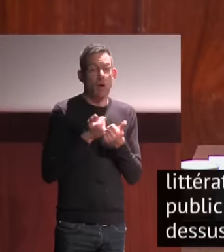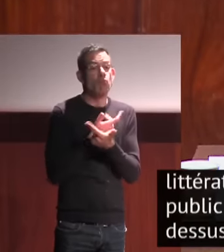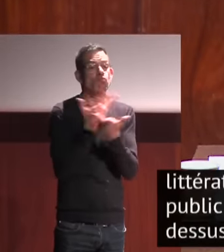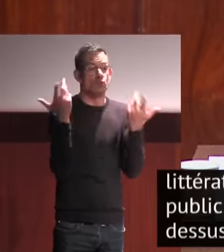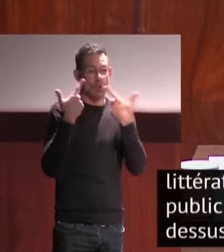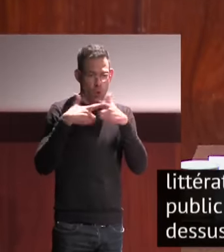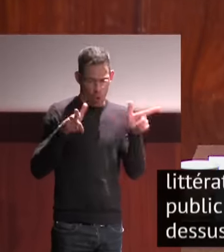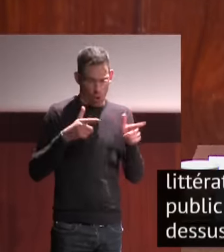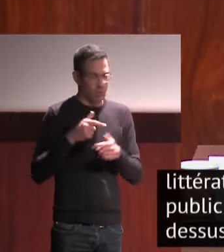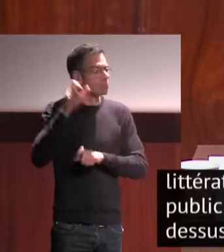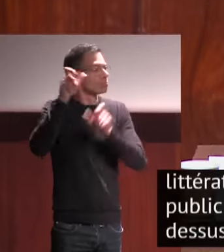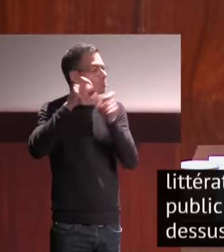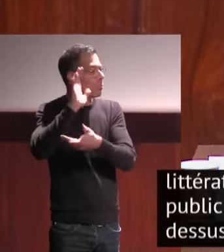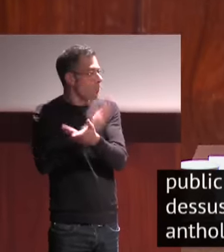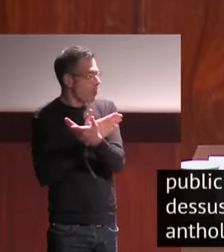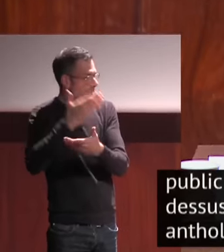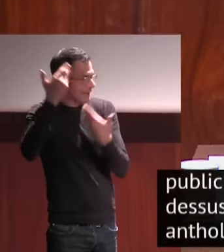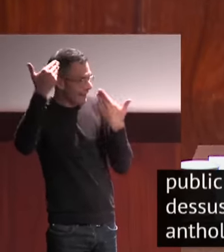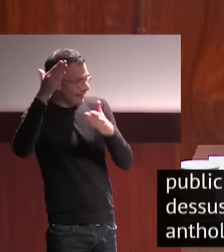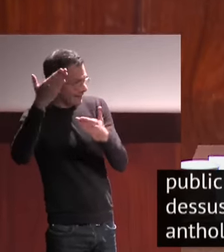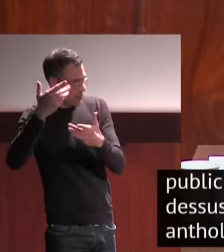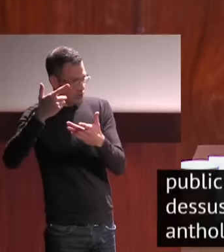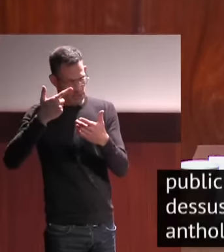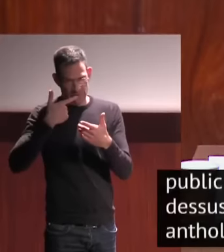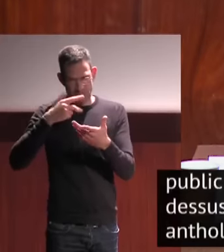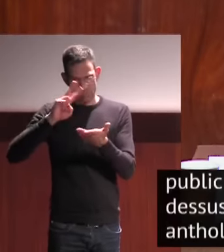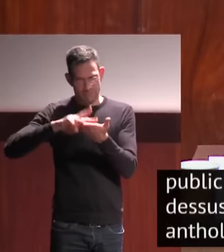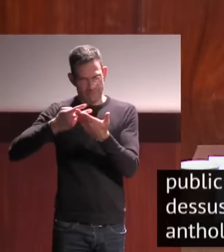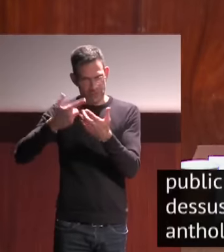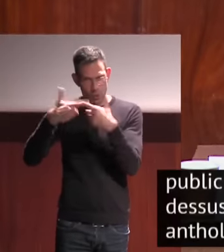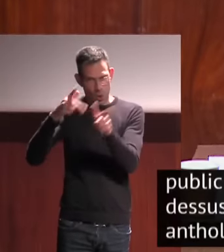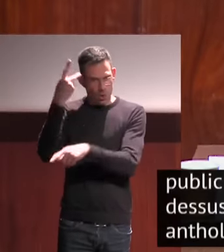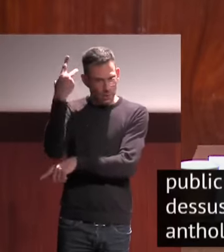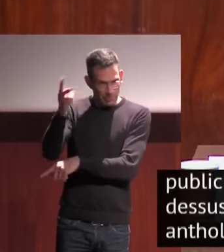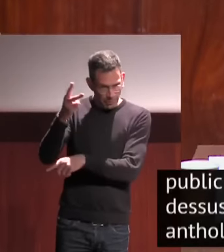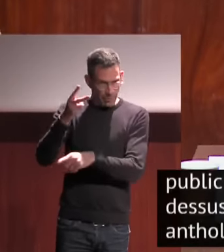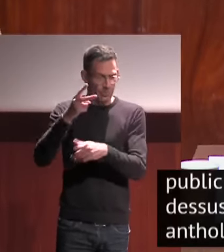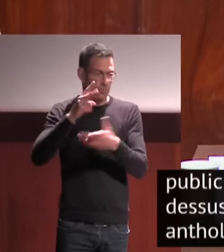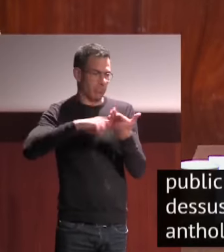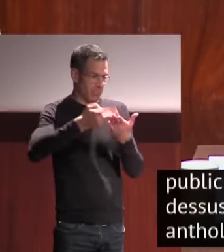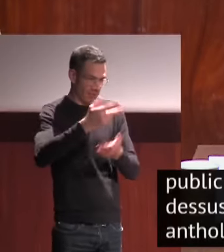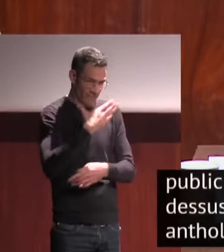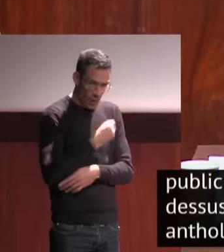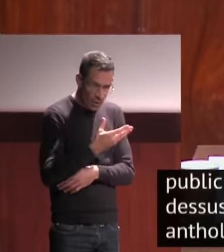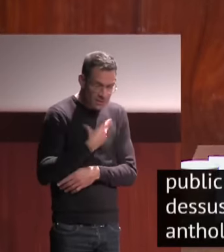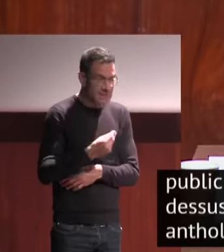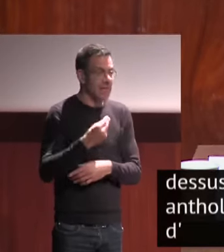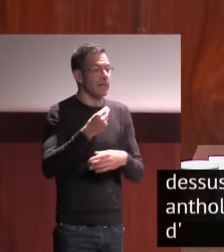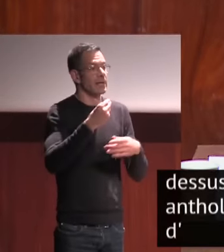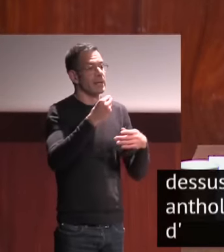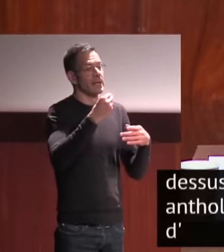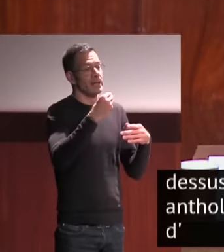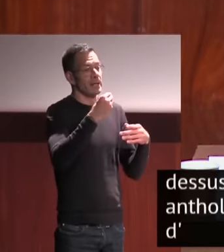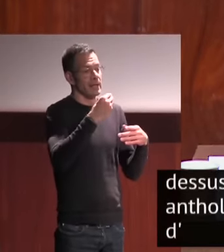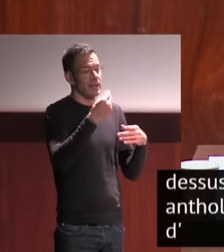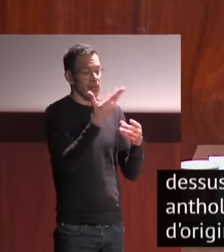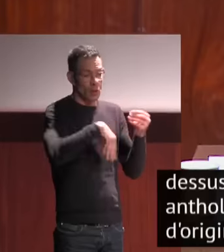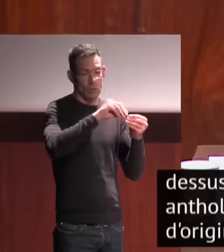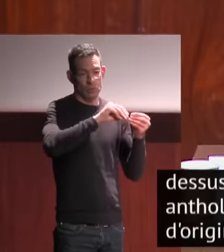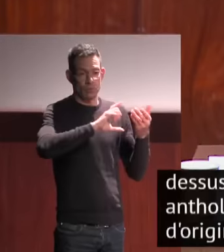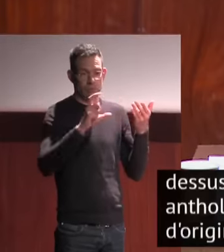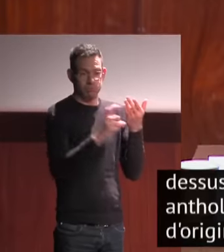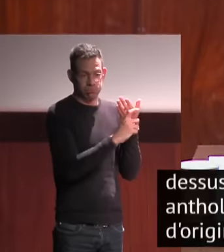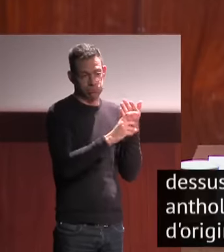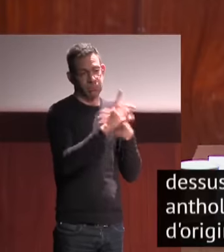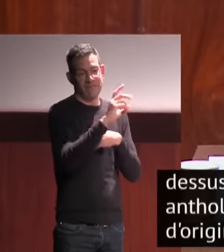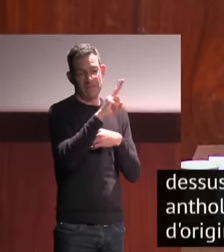les poètes étrangers, les versions dans la langue d'origine, il y a les versions françaises, et il y a un DVD avec toutes les versions en